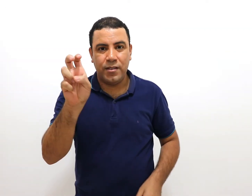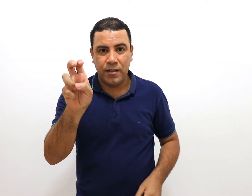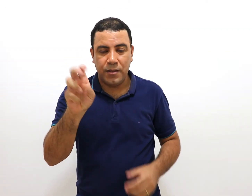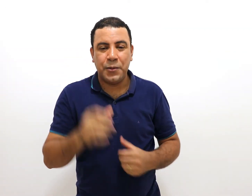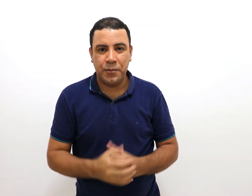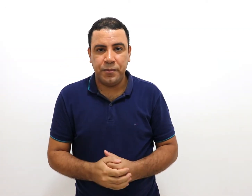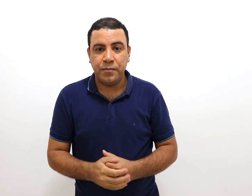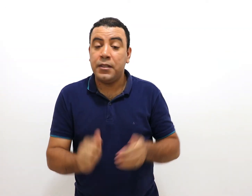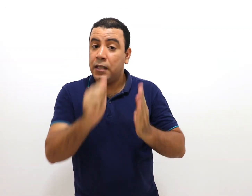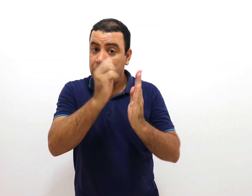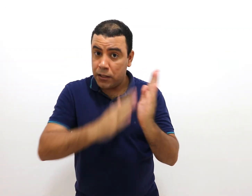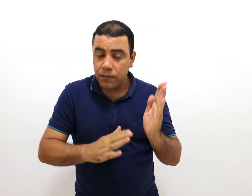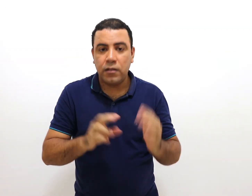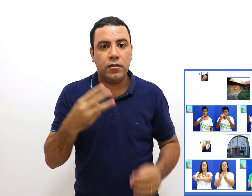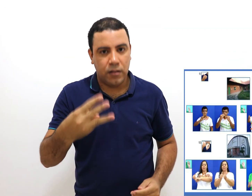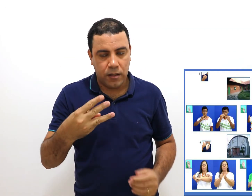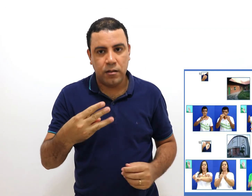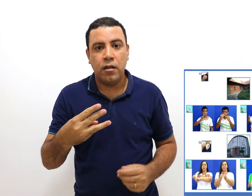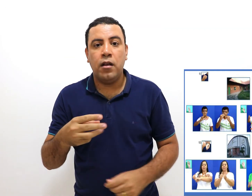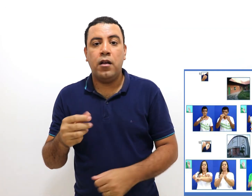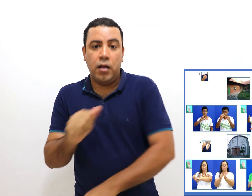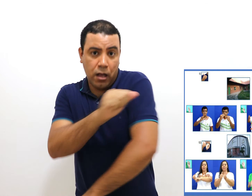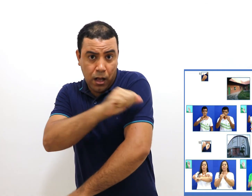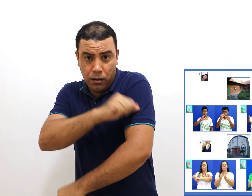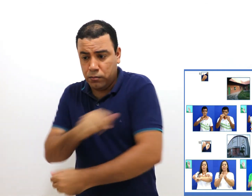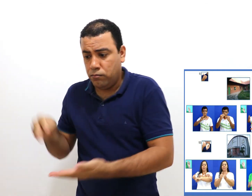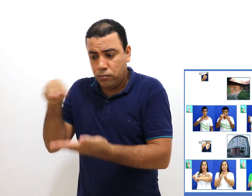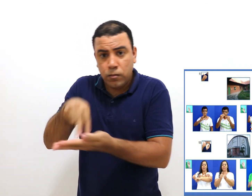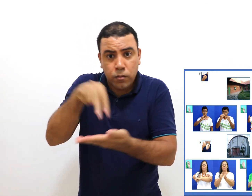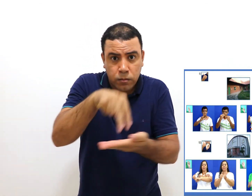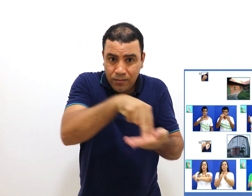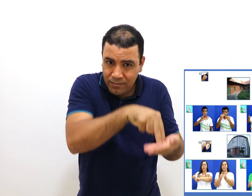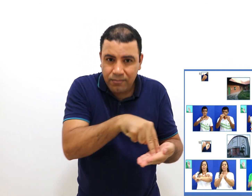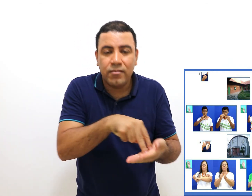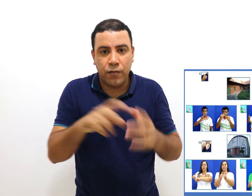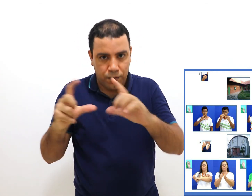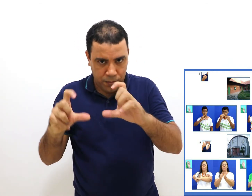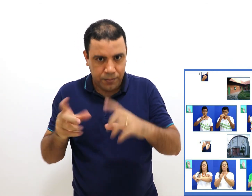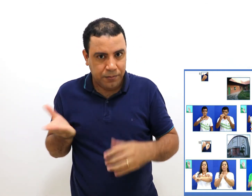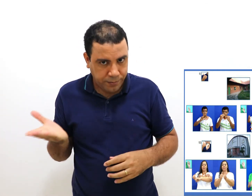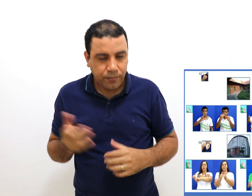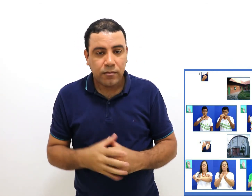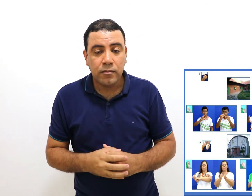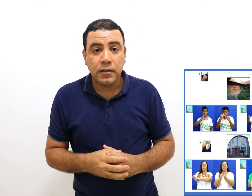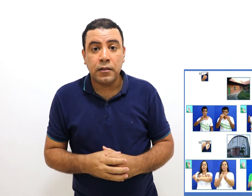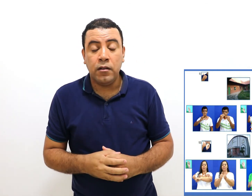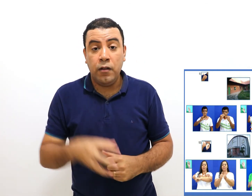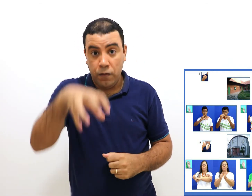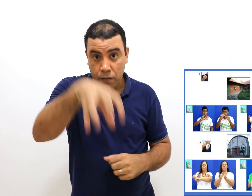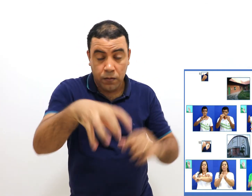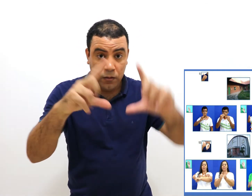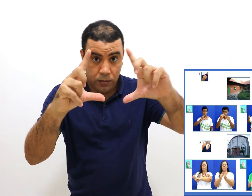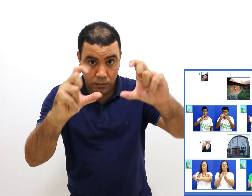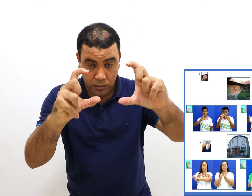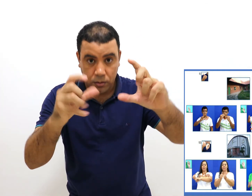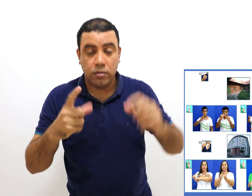Figura 5, atividade 3, com participação dos alunos, na qual tem a foto do